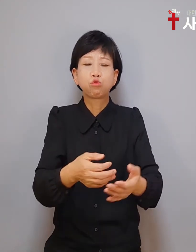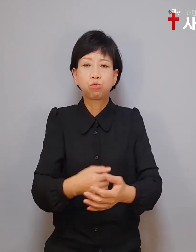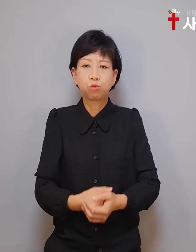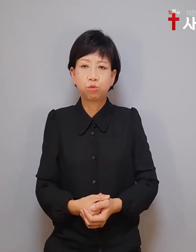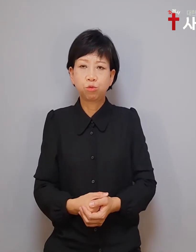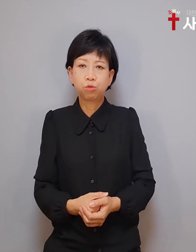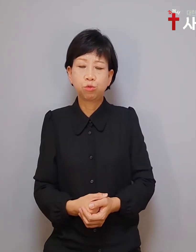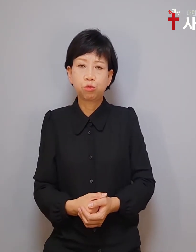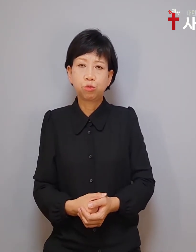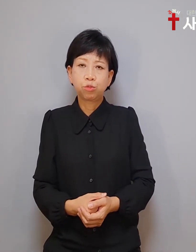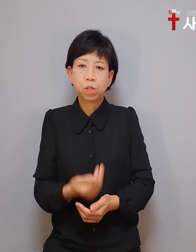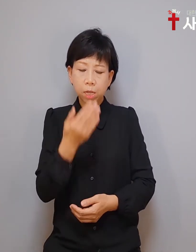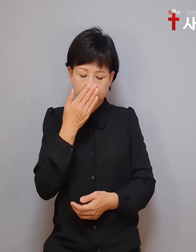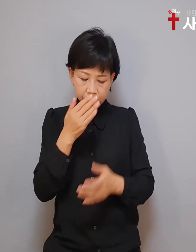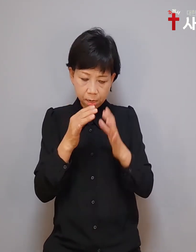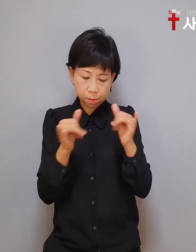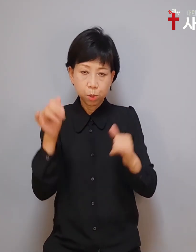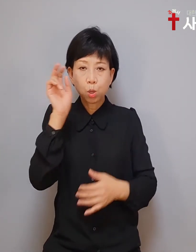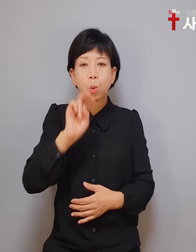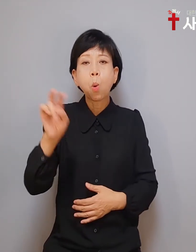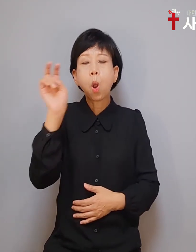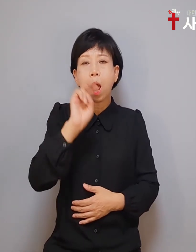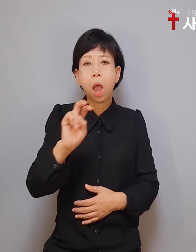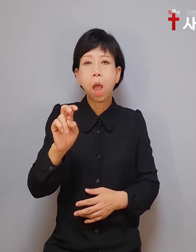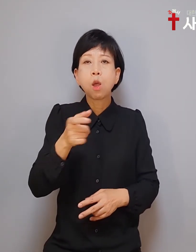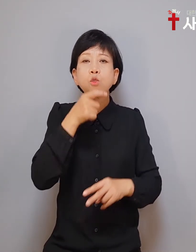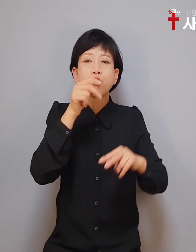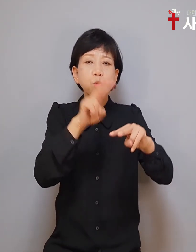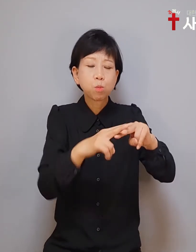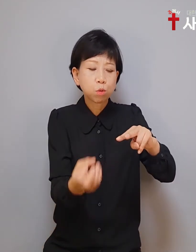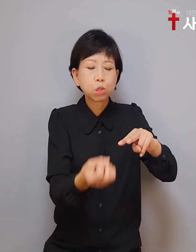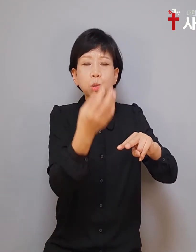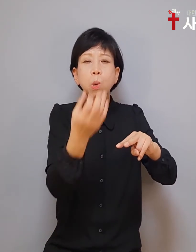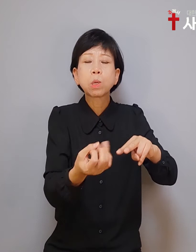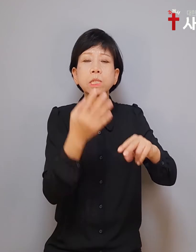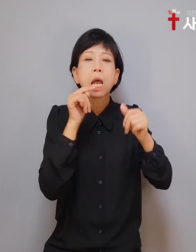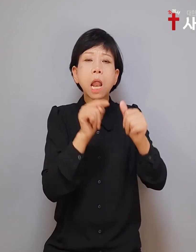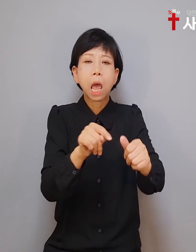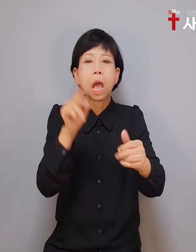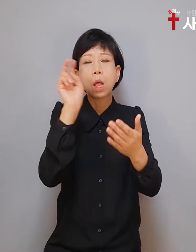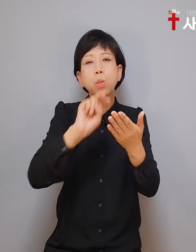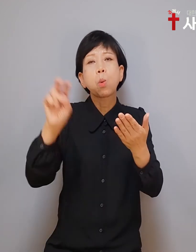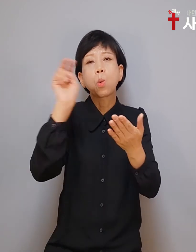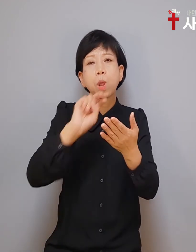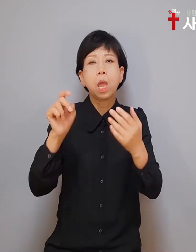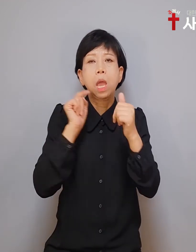이스라엘이 노래하여 이르되 우물물아 솟아나라. 너희는 그것을 노래하라. 아멘.